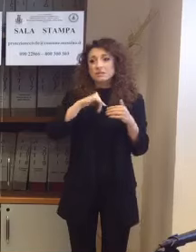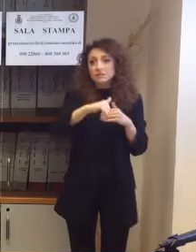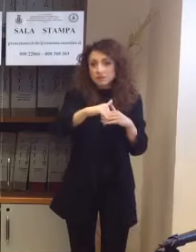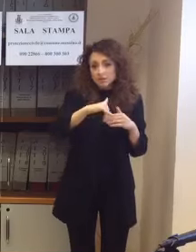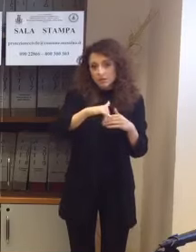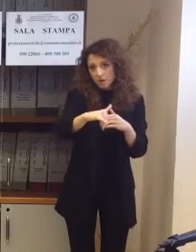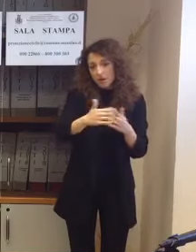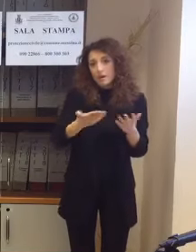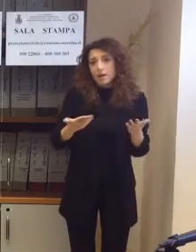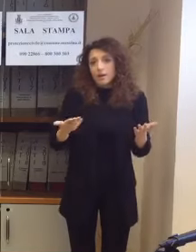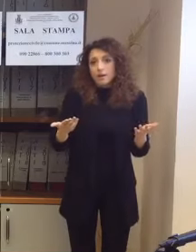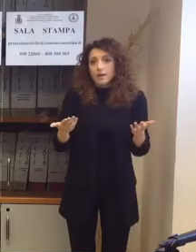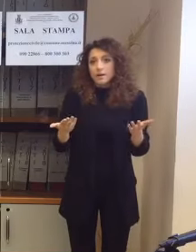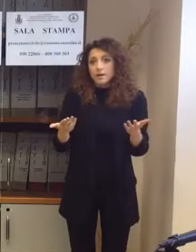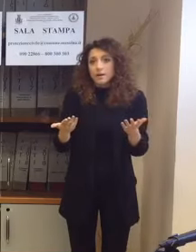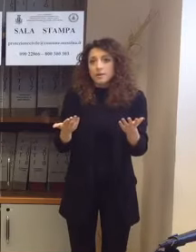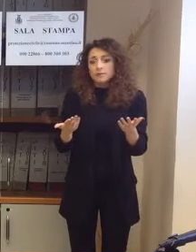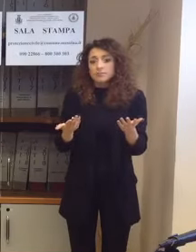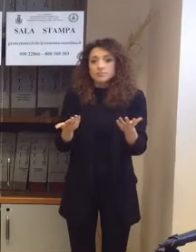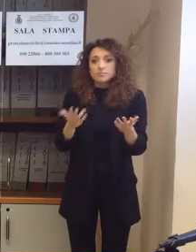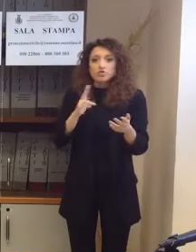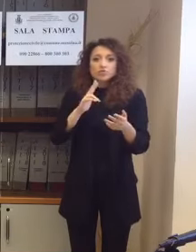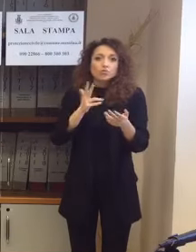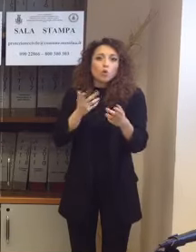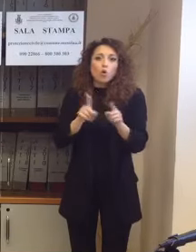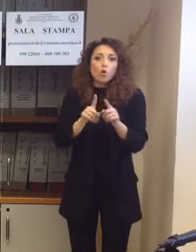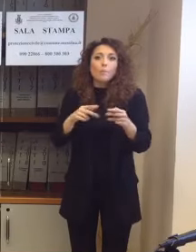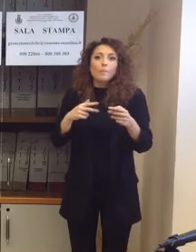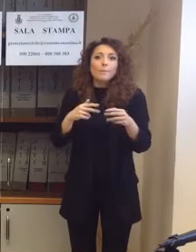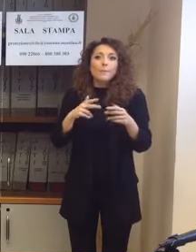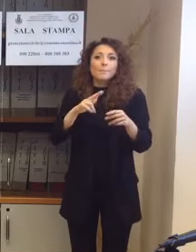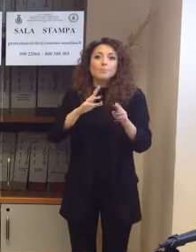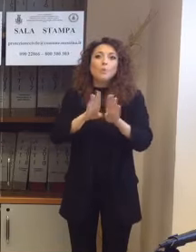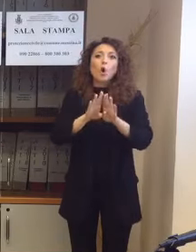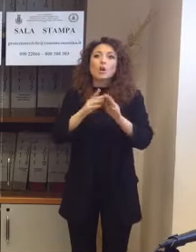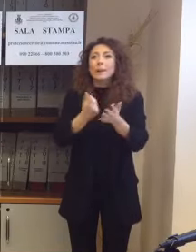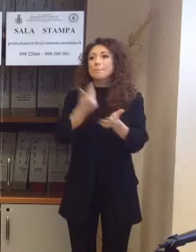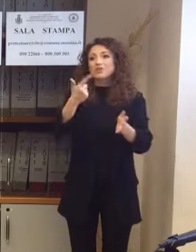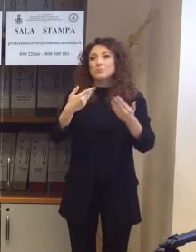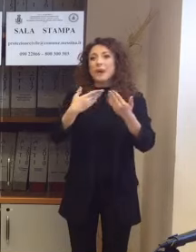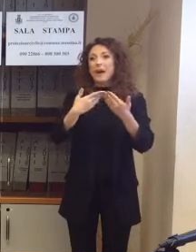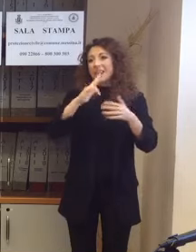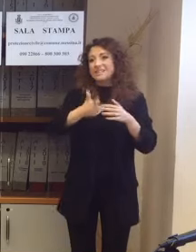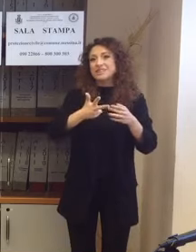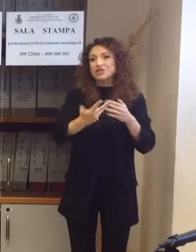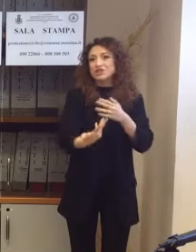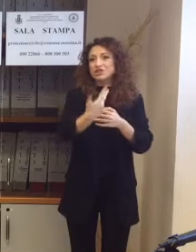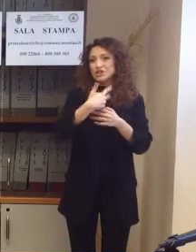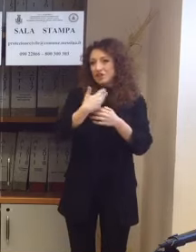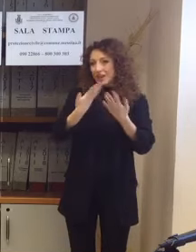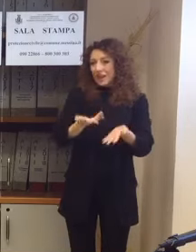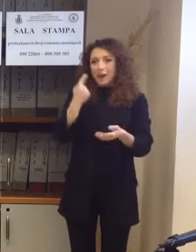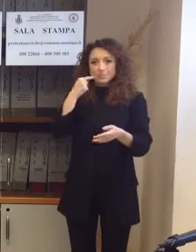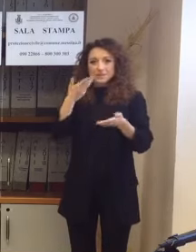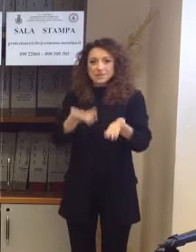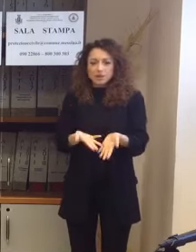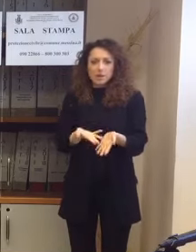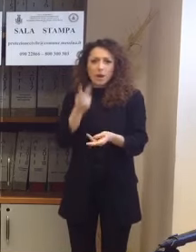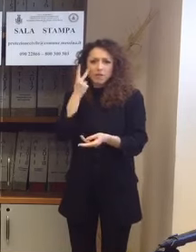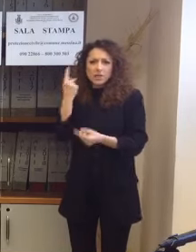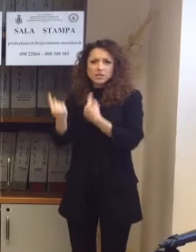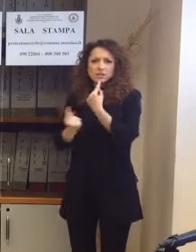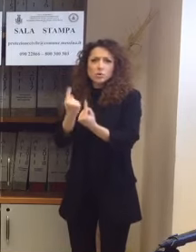quindi del transito attraverso la porta principale della Sicilia, come vedete se ne sono continuati a fregare